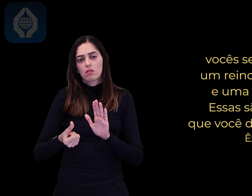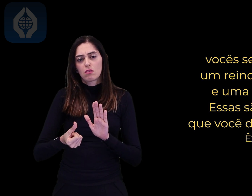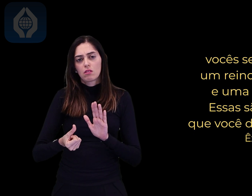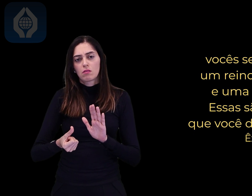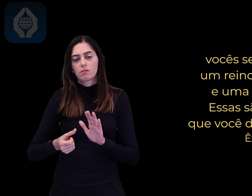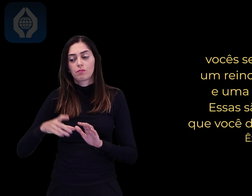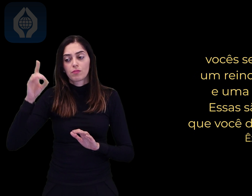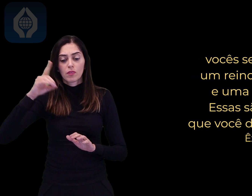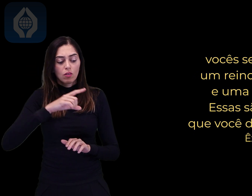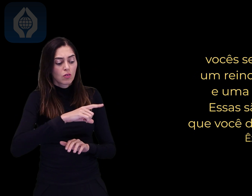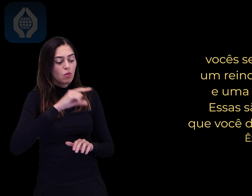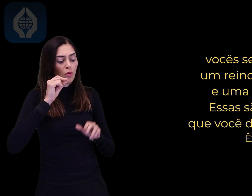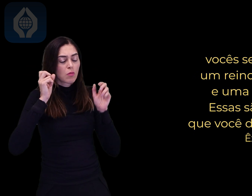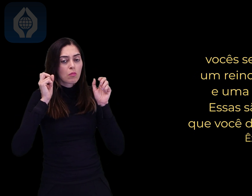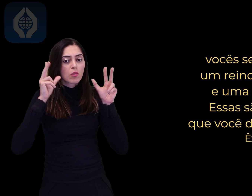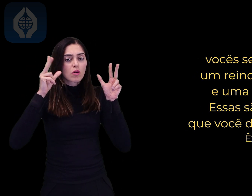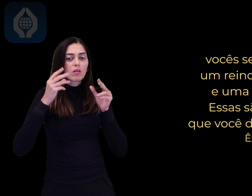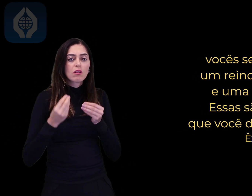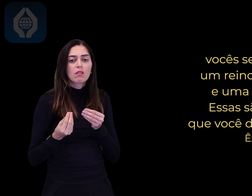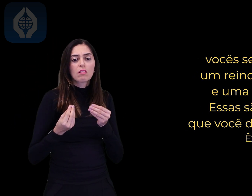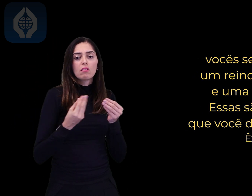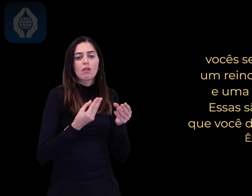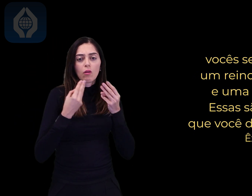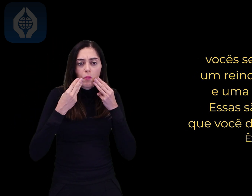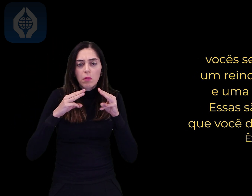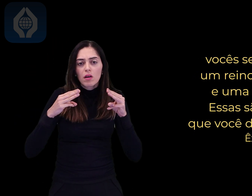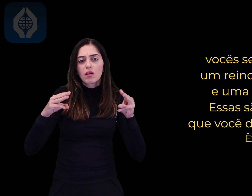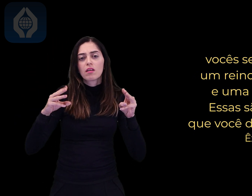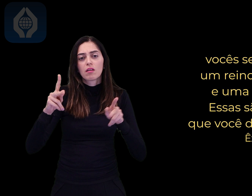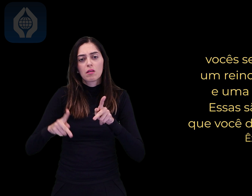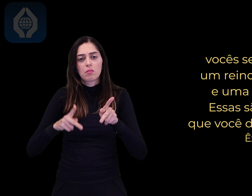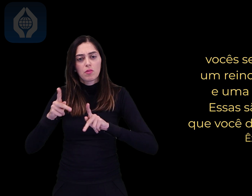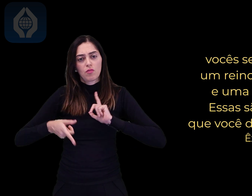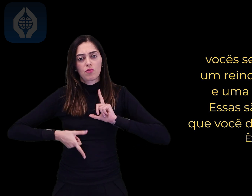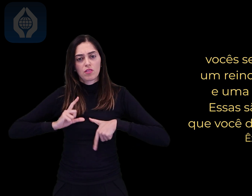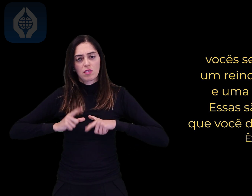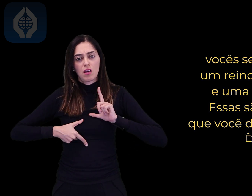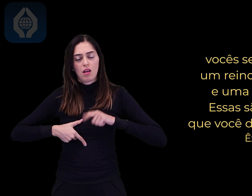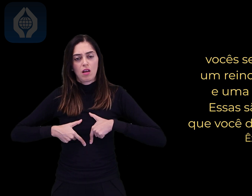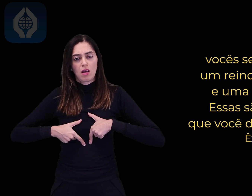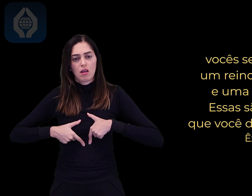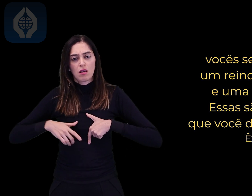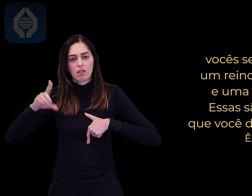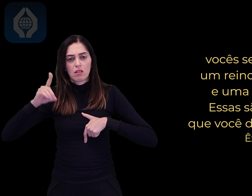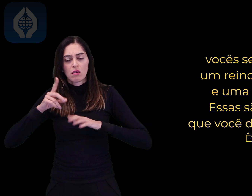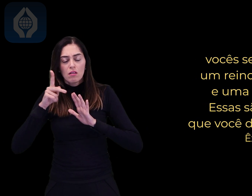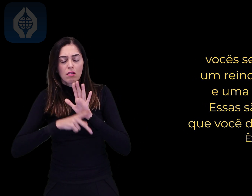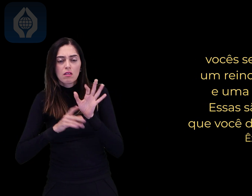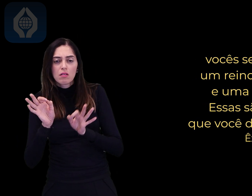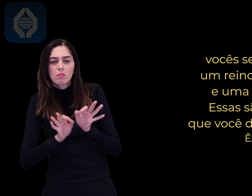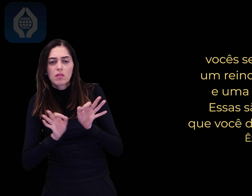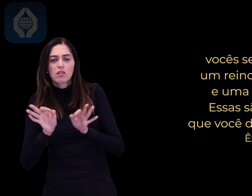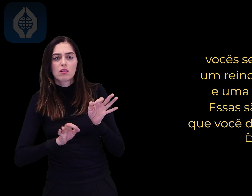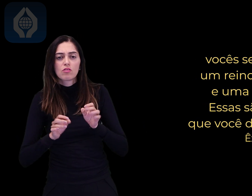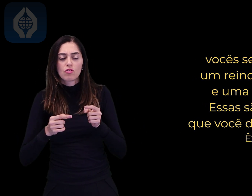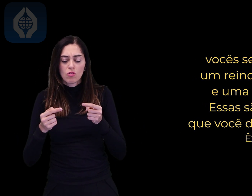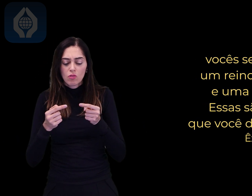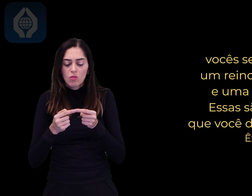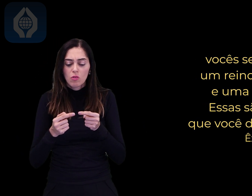a Israel. Deus planejou fazer um acordo com Israel. Este foi o acordo. O Senhor